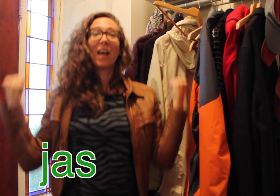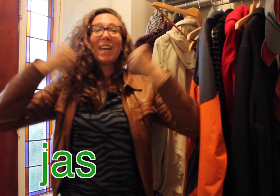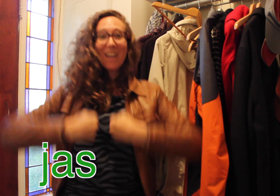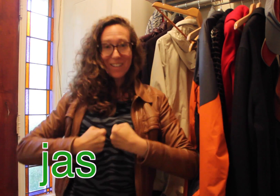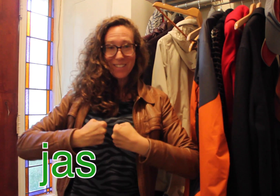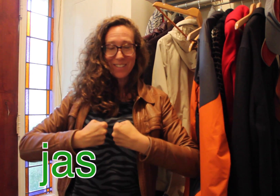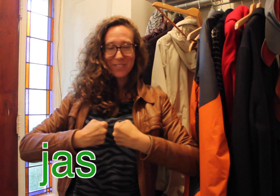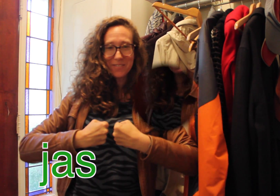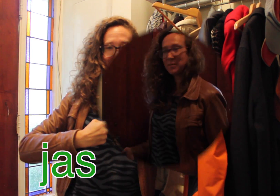Jas.